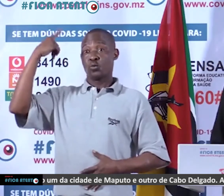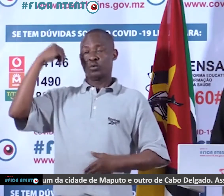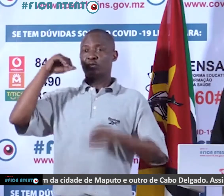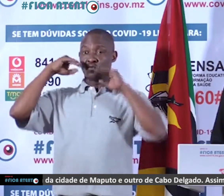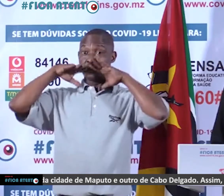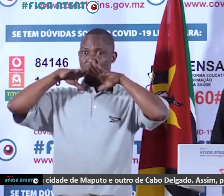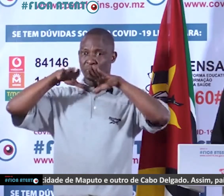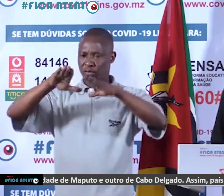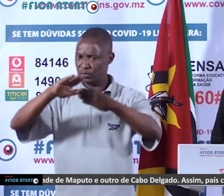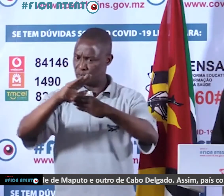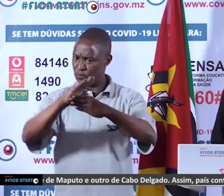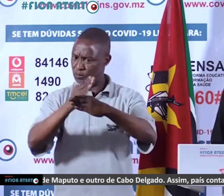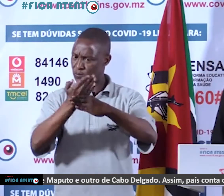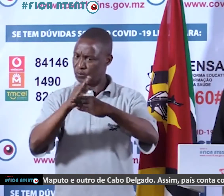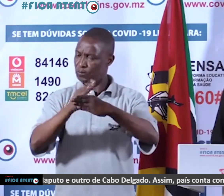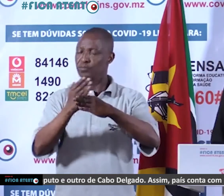dos casos reportados